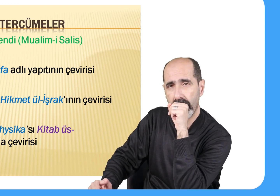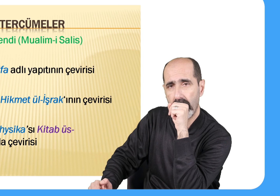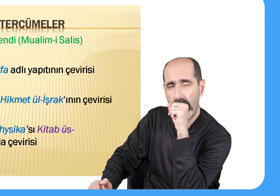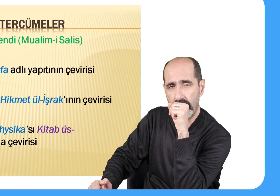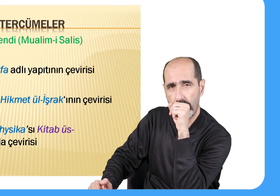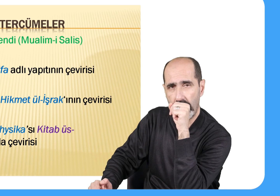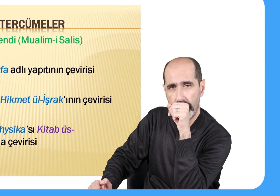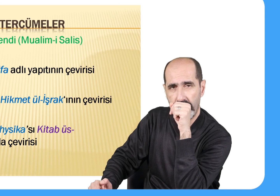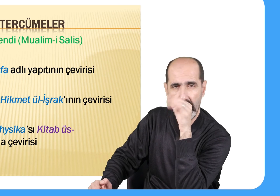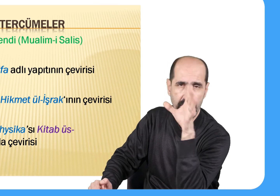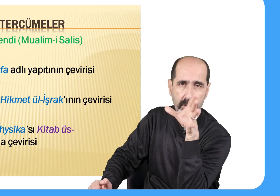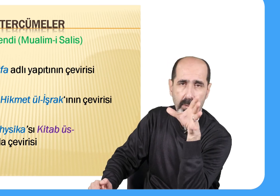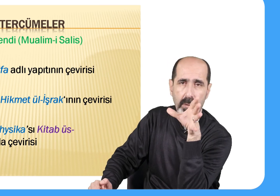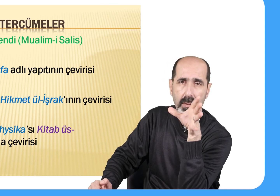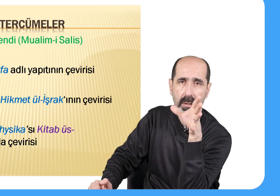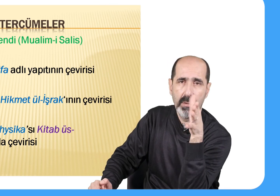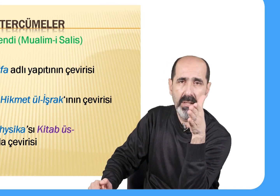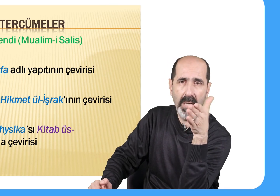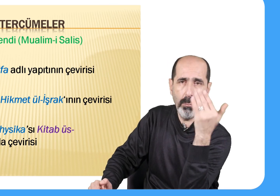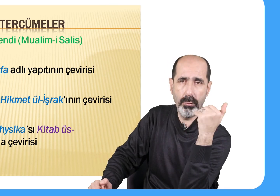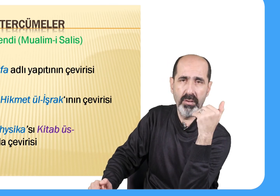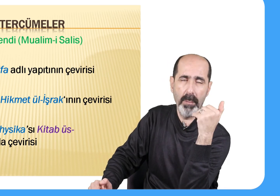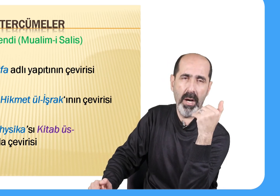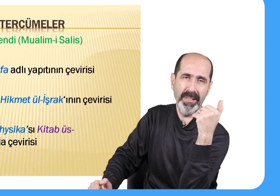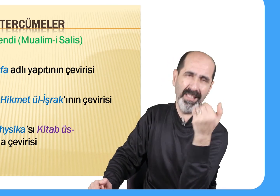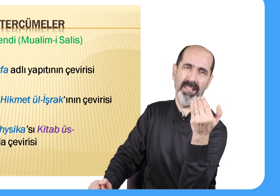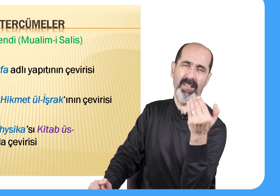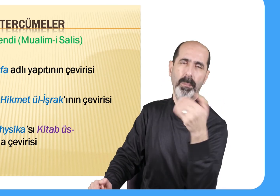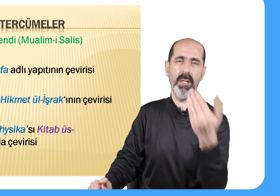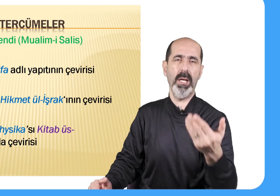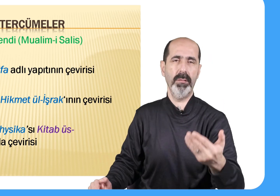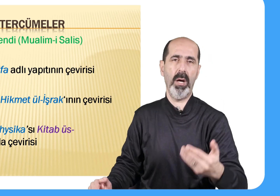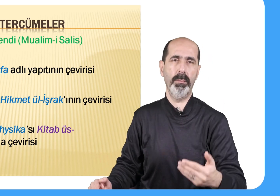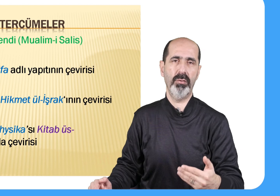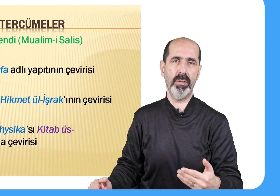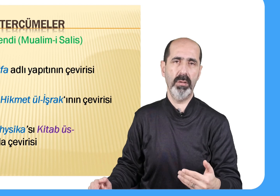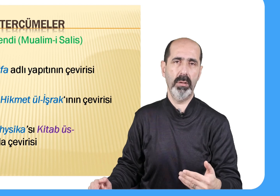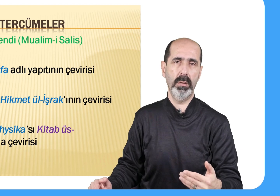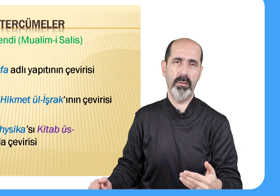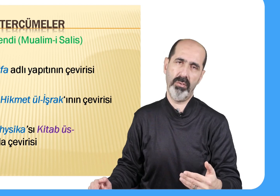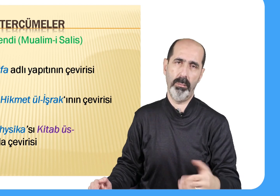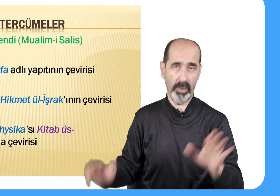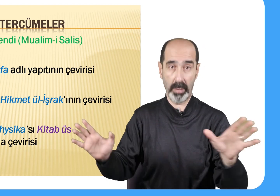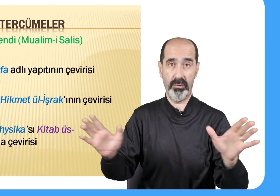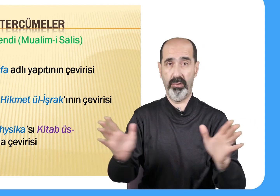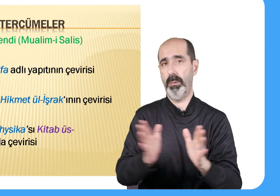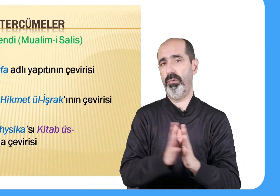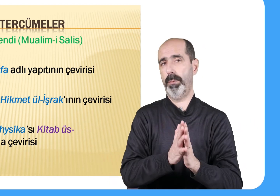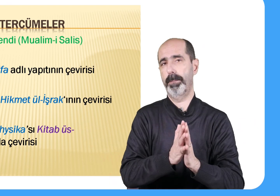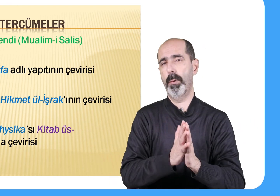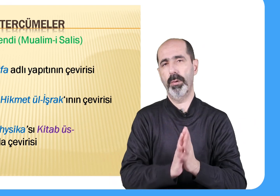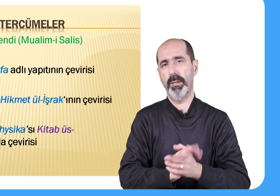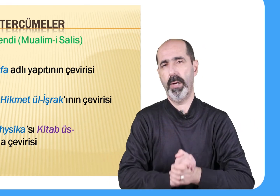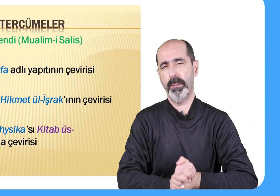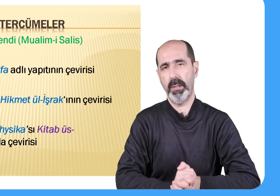serini aristotelesin silahını kitabı Sema niye ismiyle ne yapmıştır bu Arapça'ya